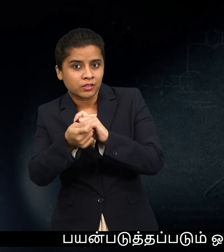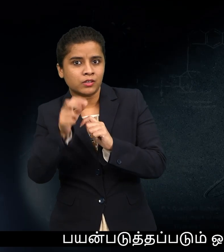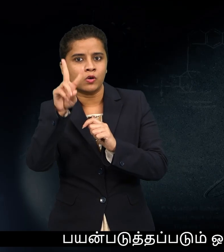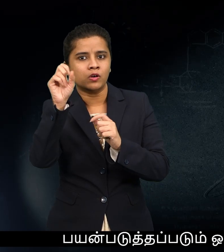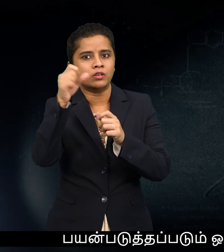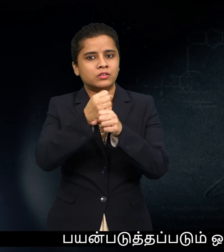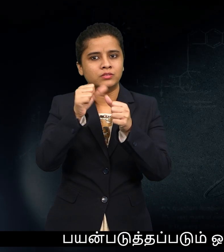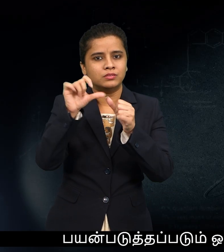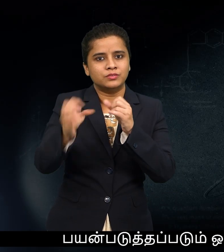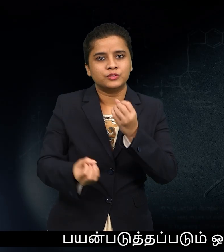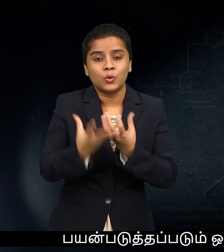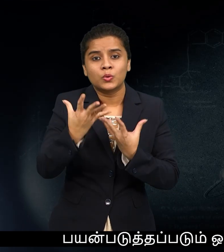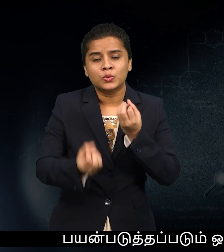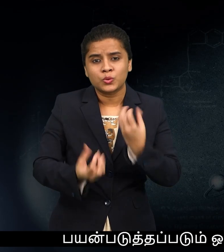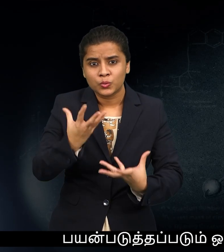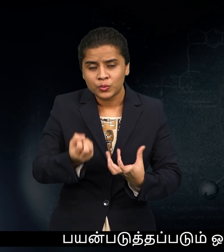மாறி மின்தடை எனப்படும்.